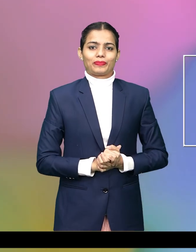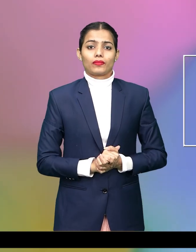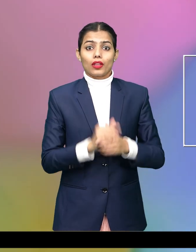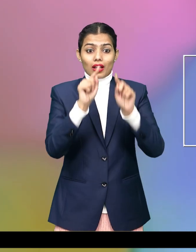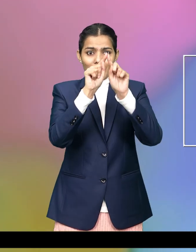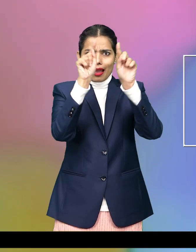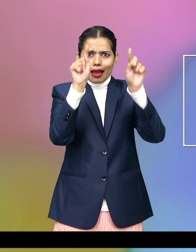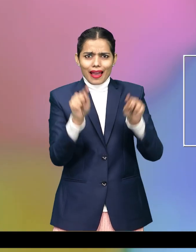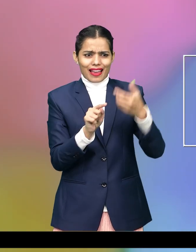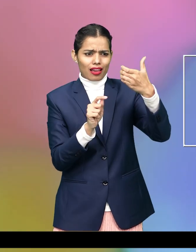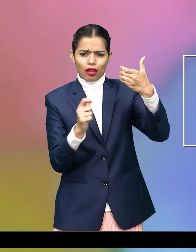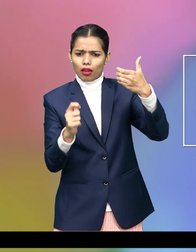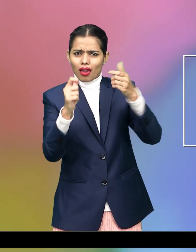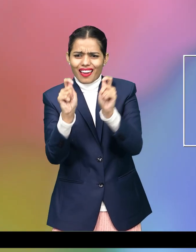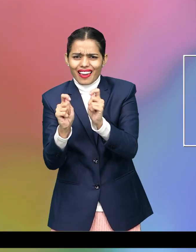ಕಂಡಕ್ಟರ್,